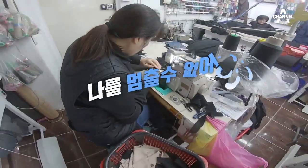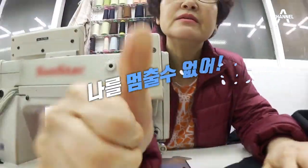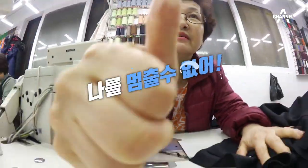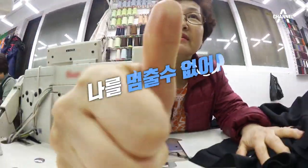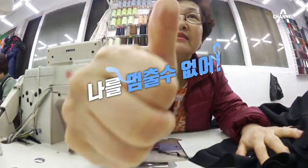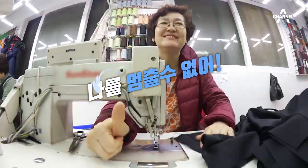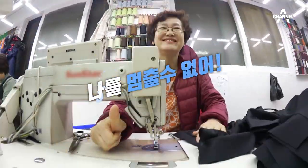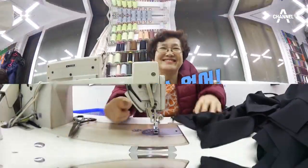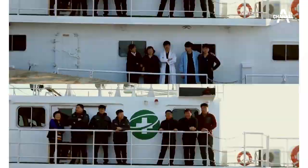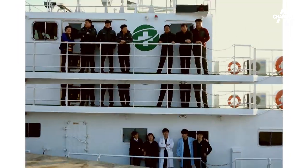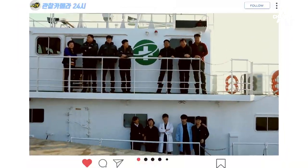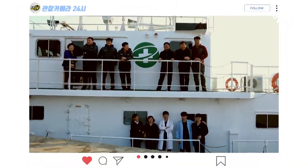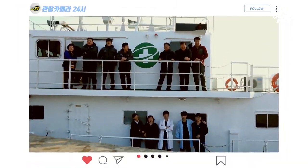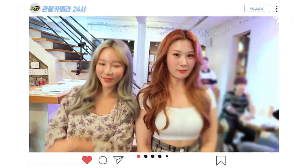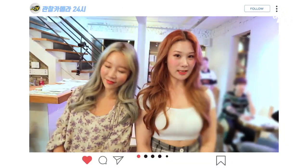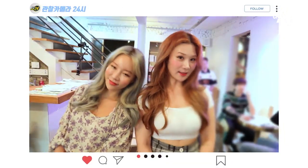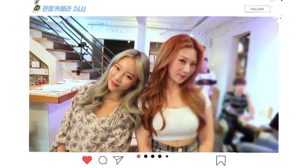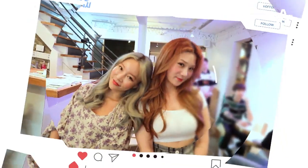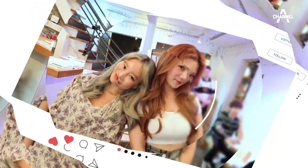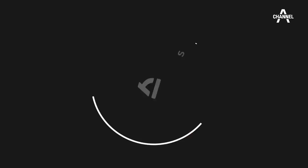열정 자부심 넘버원 스토리 잡스.